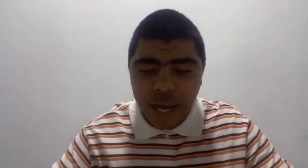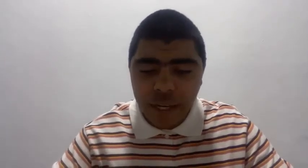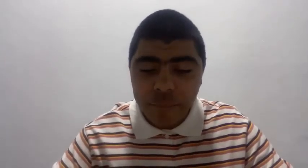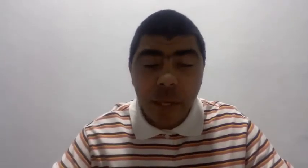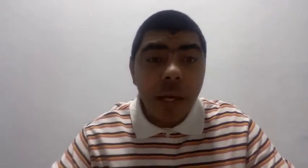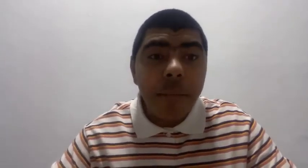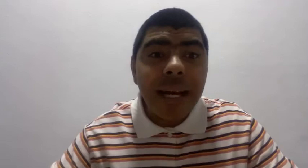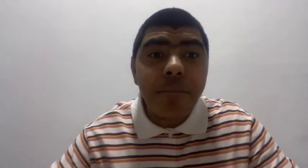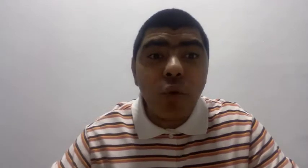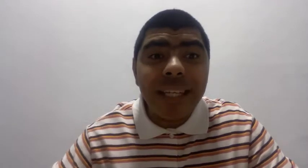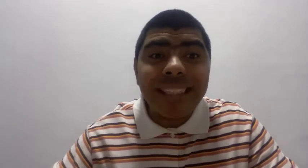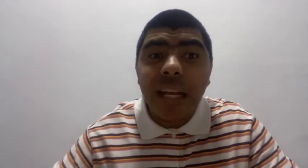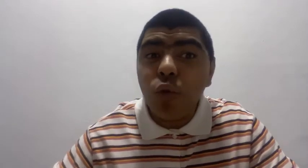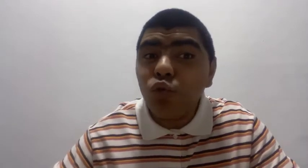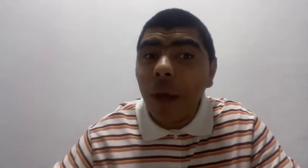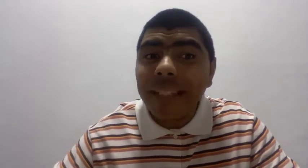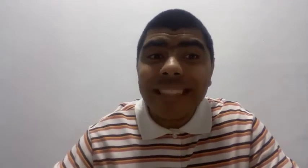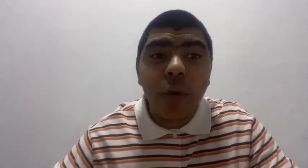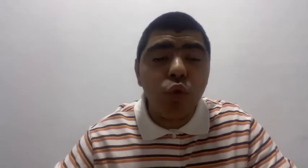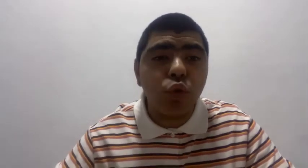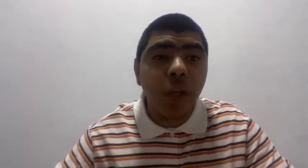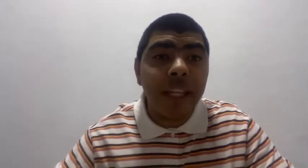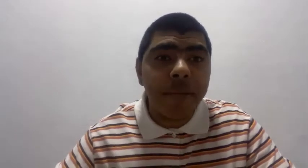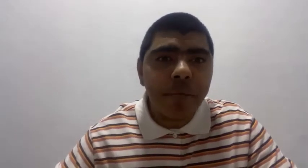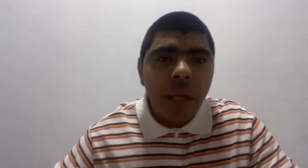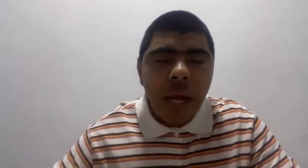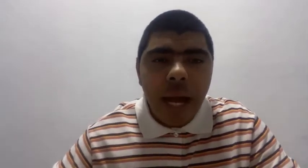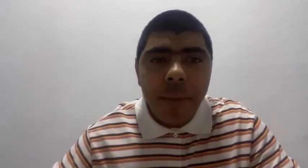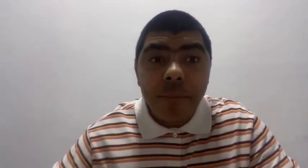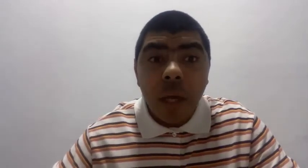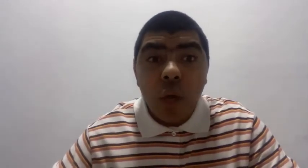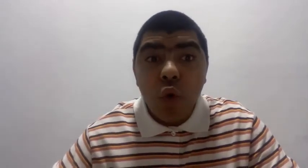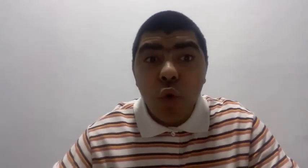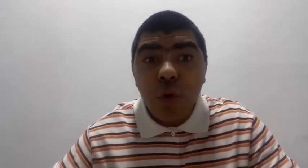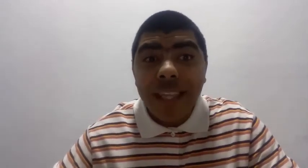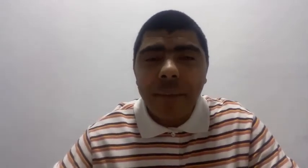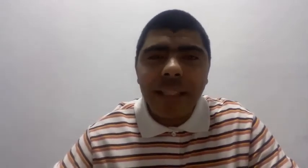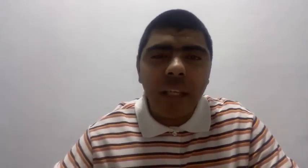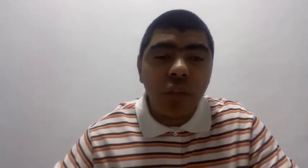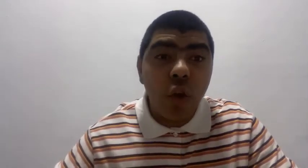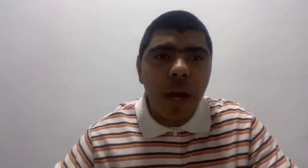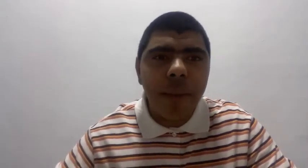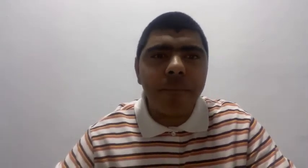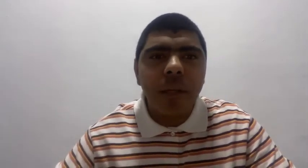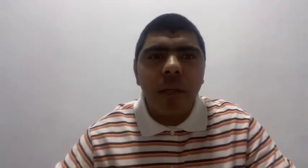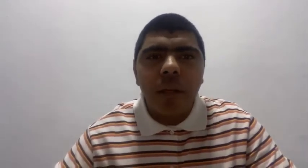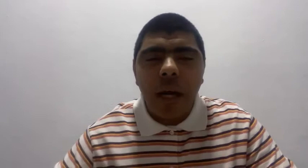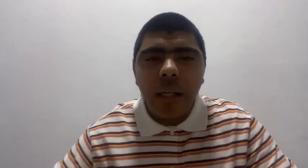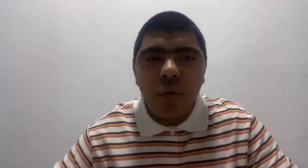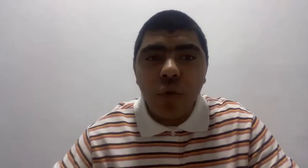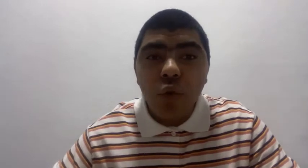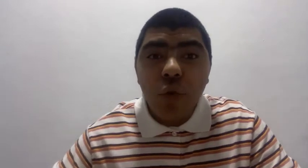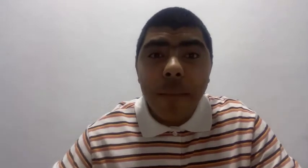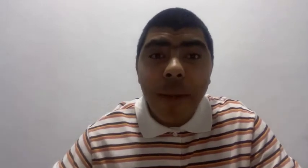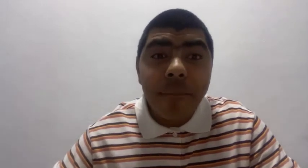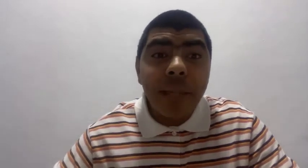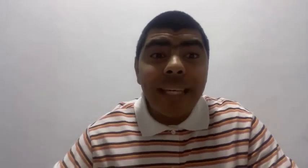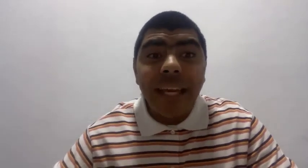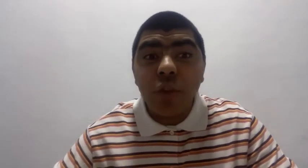regala para poder estar juntamente con ustedes. Amén. Lunes de bendición. Amén. Aleluya. Un lunes más que Dios